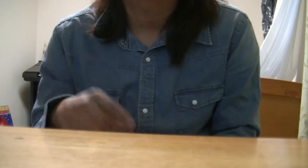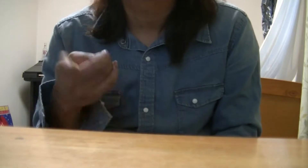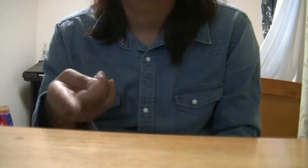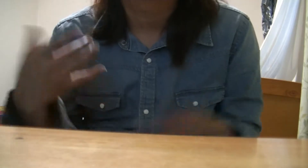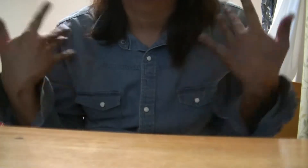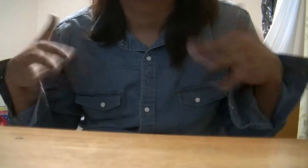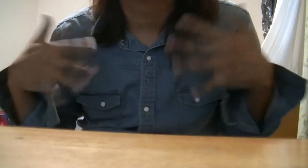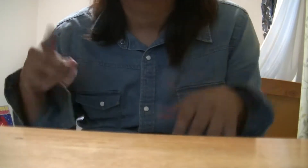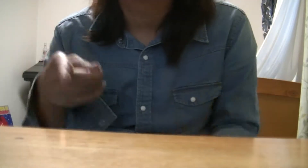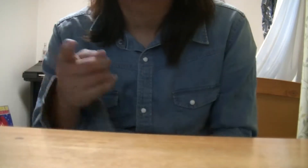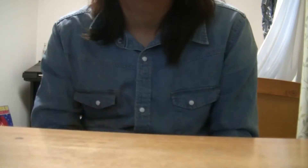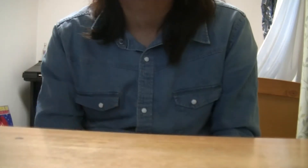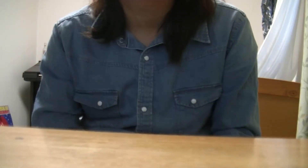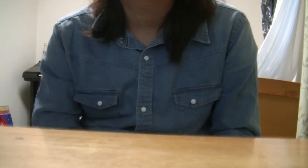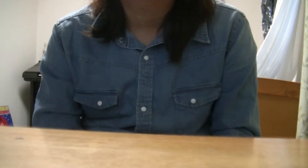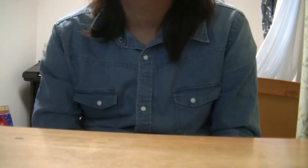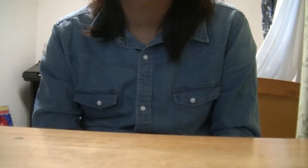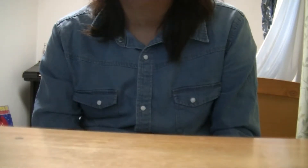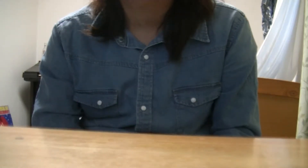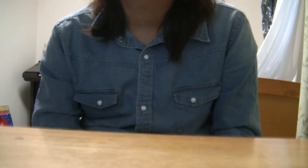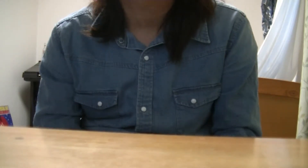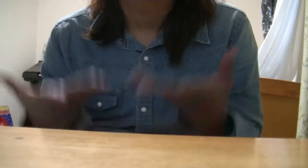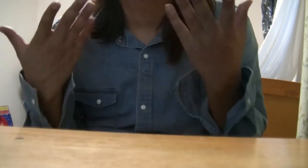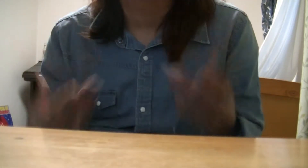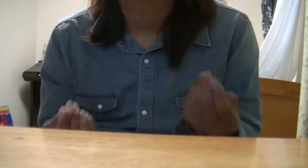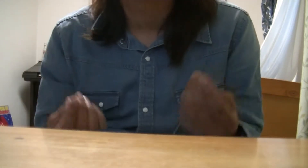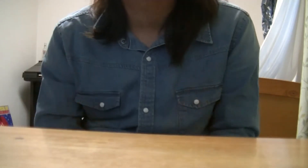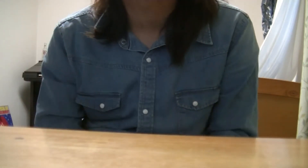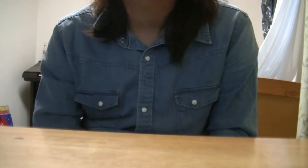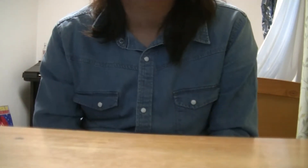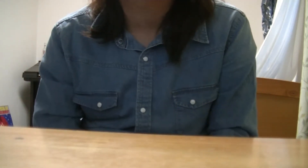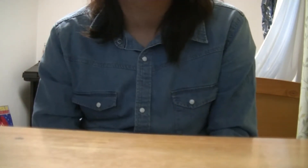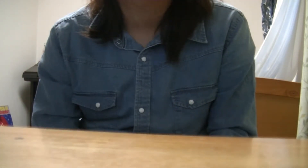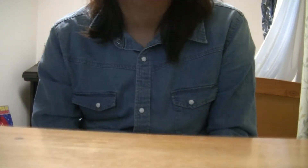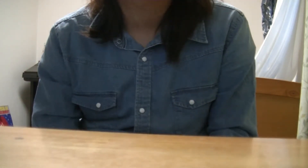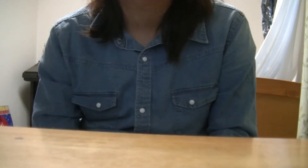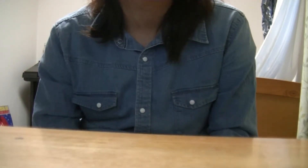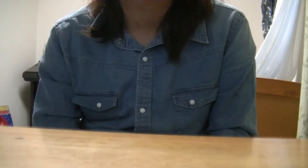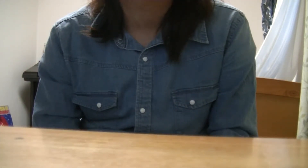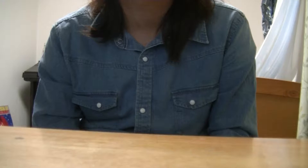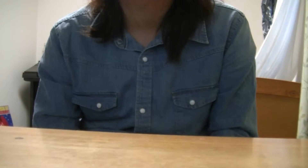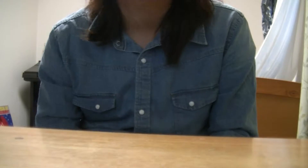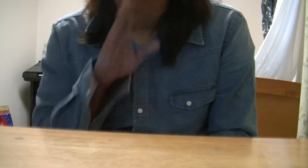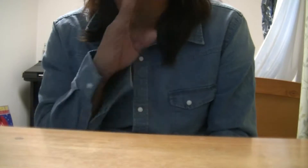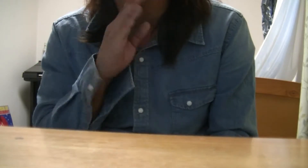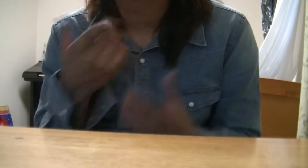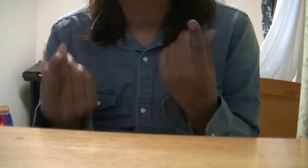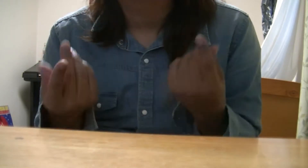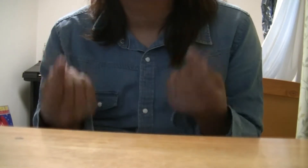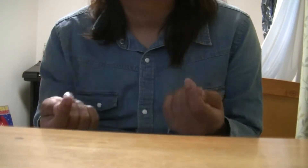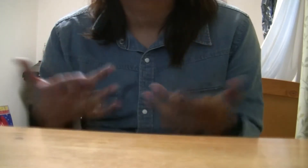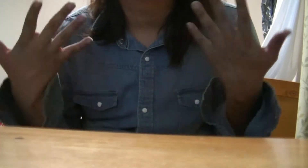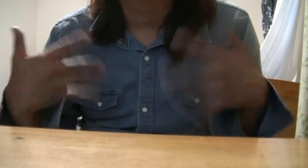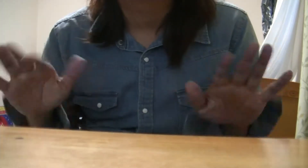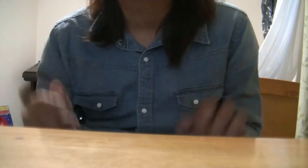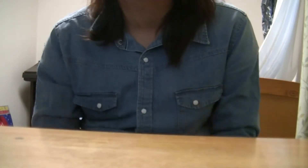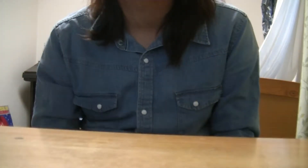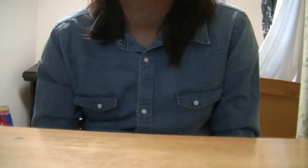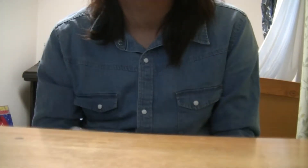です。以上終了です。ここは本当ですよ。それ以外ないんですから。自分ができること